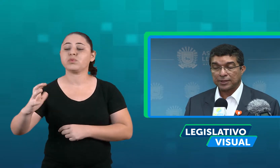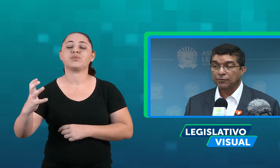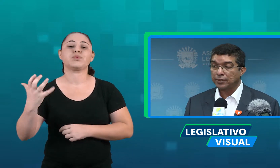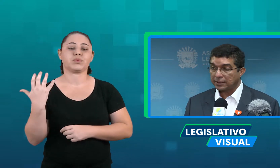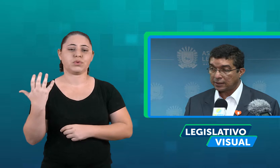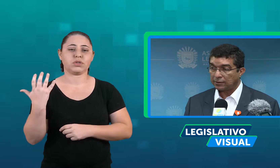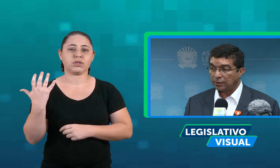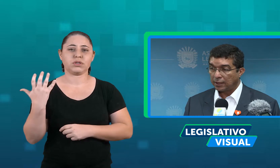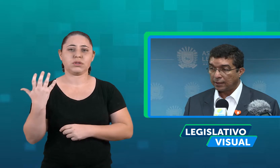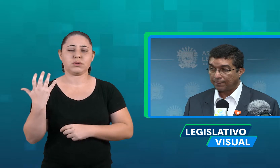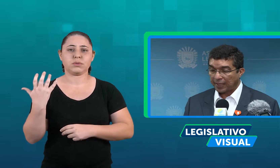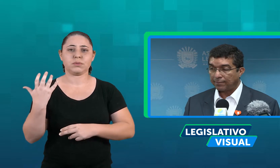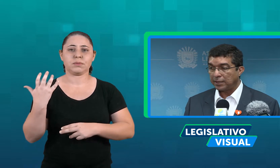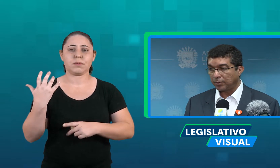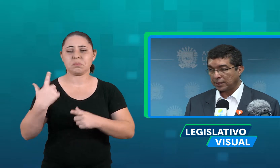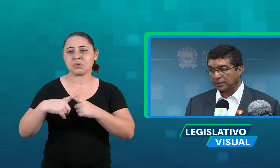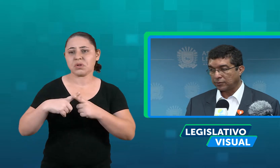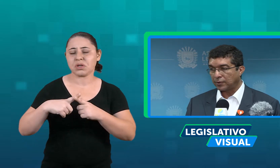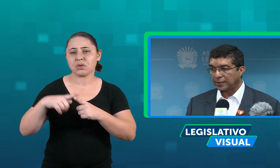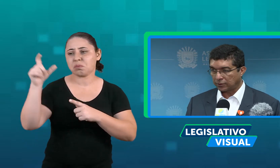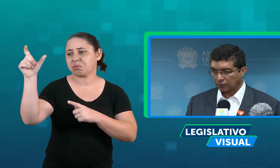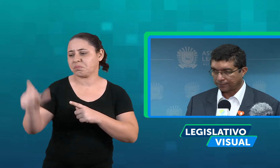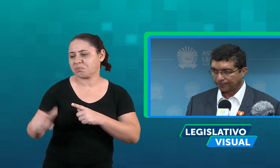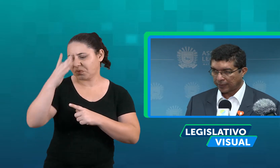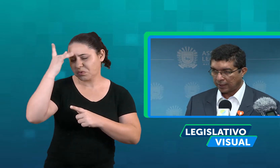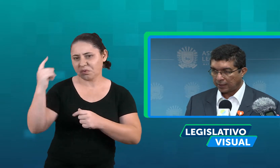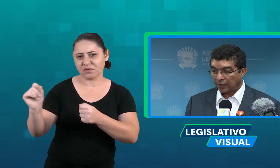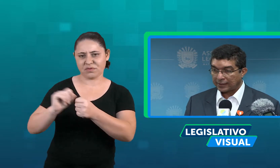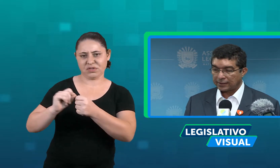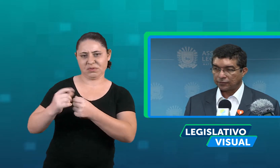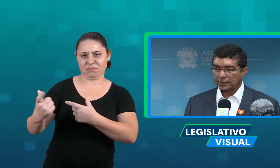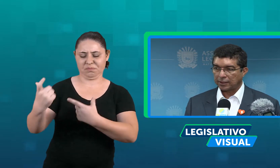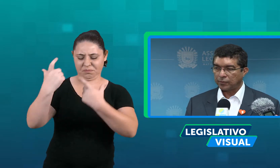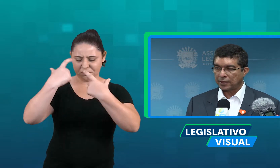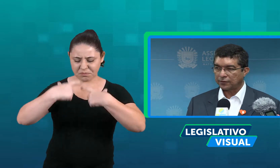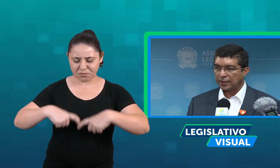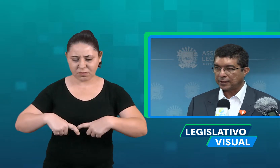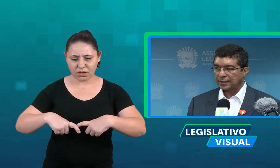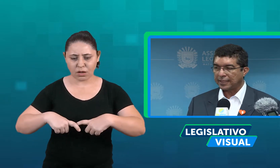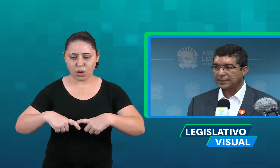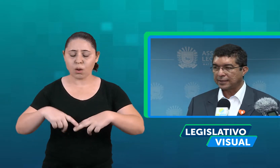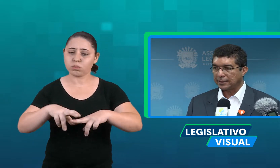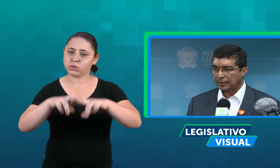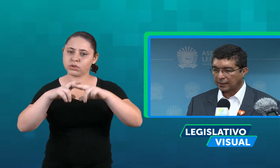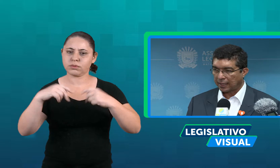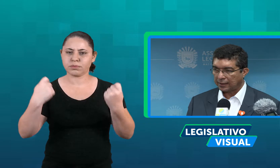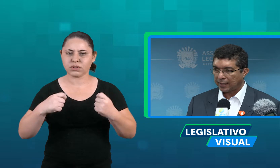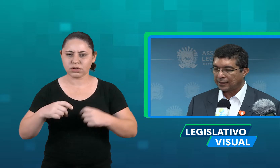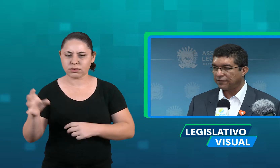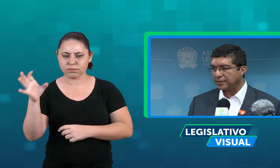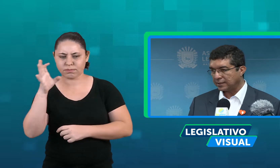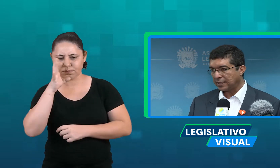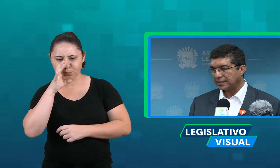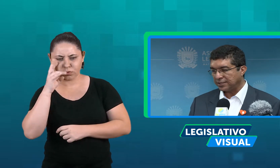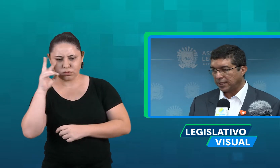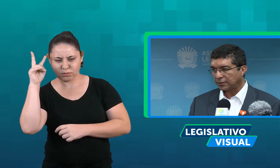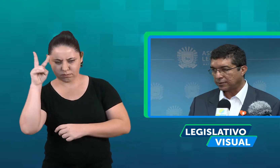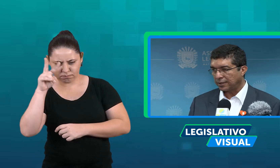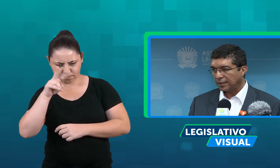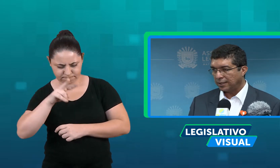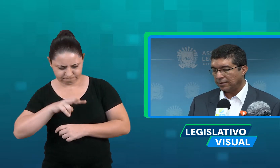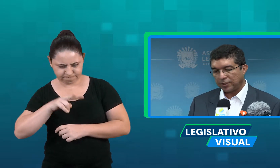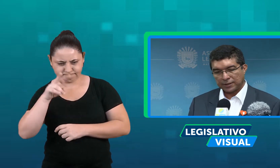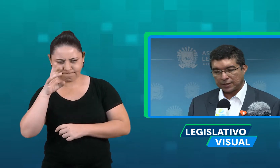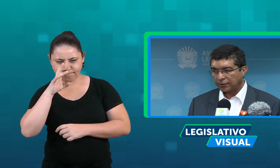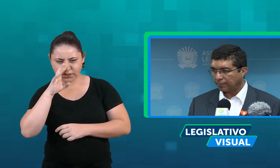sabe nem o que está acontecendo pela manipulação do agressor. Então, essa situação muitas vezes tem que ser detectada através de sinais